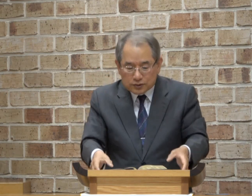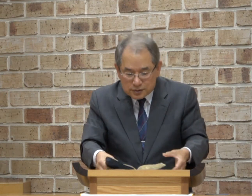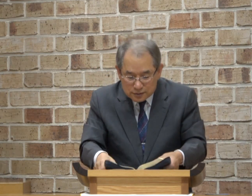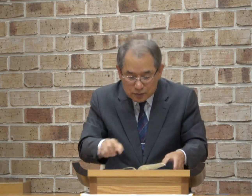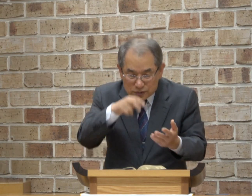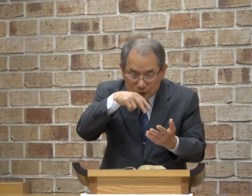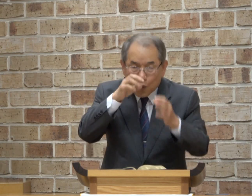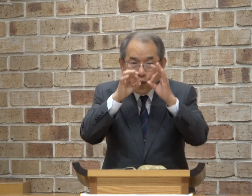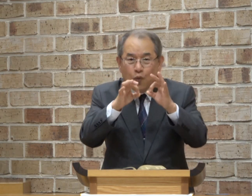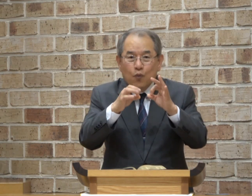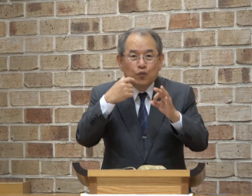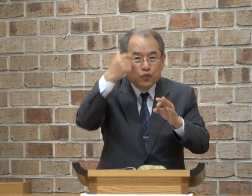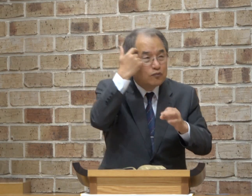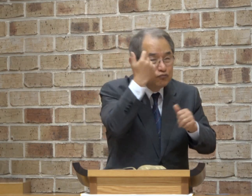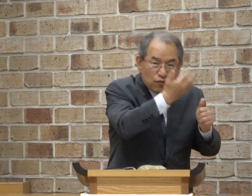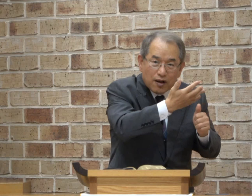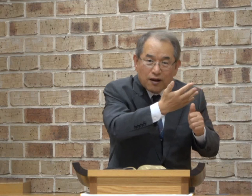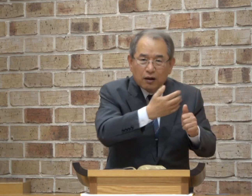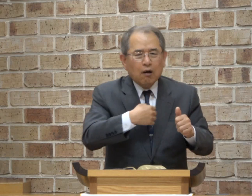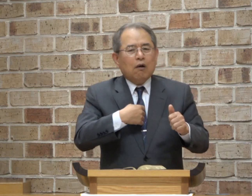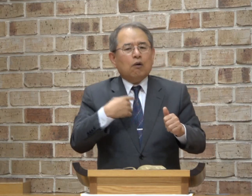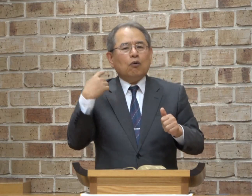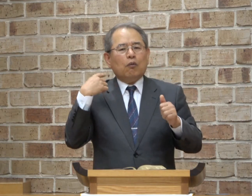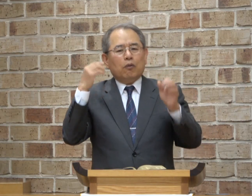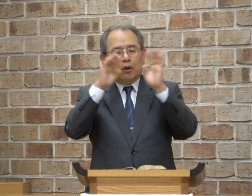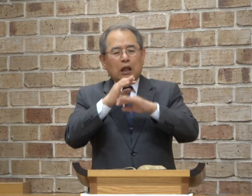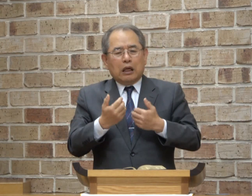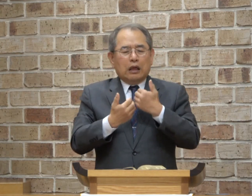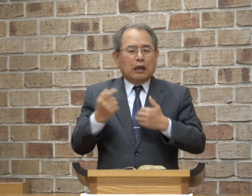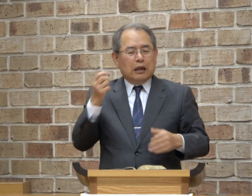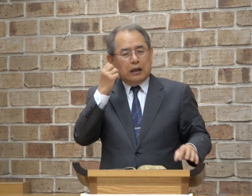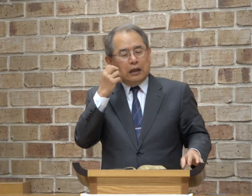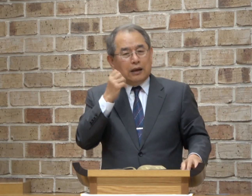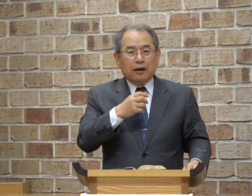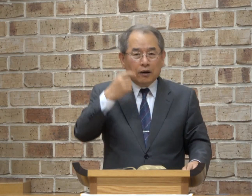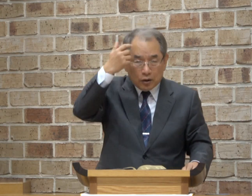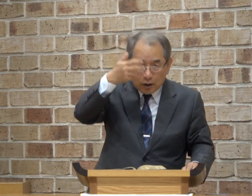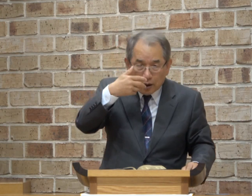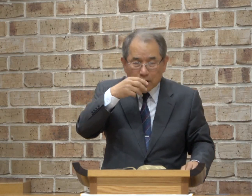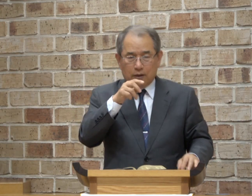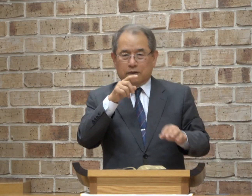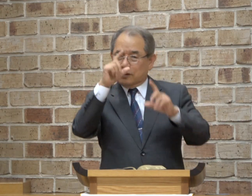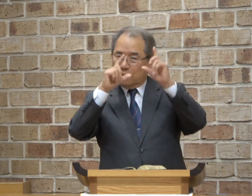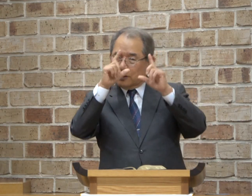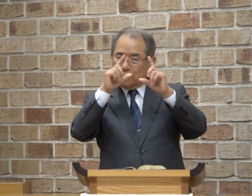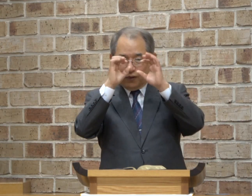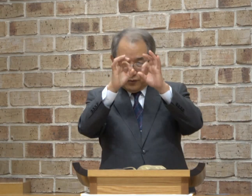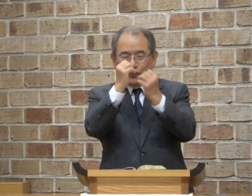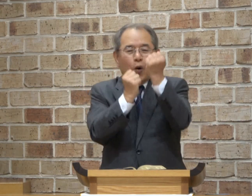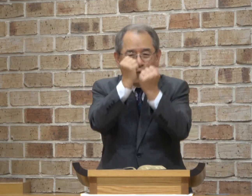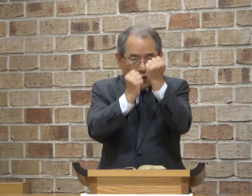여러분 늘 생각 속에서 성경을 읽으면서 목사에게 물어보면 성령이 주는 방법인지 하나님이 주는 것인지를 잘